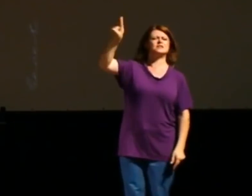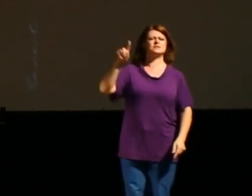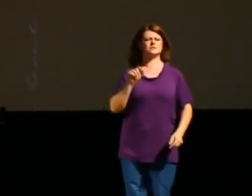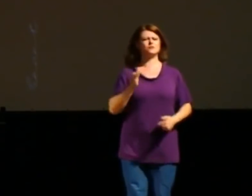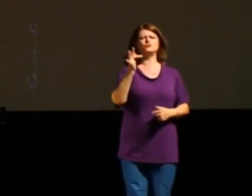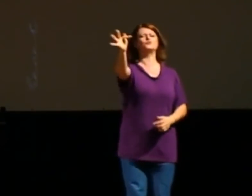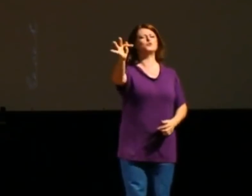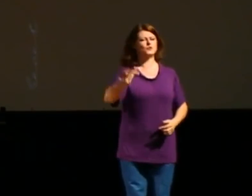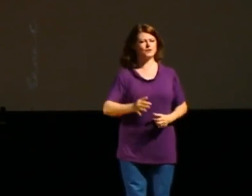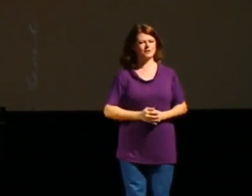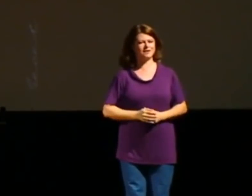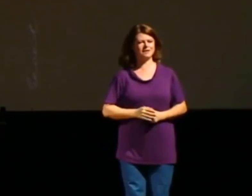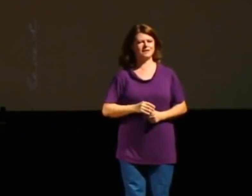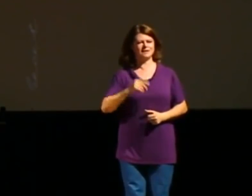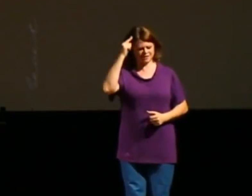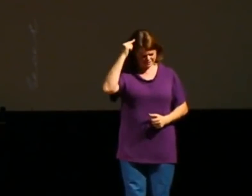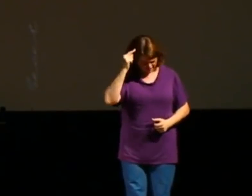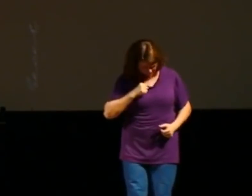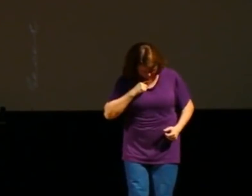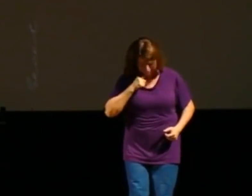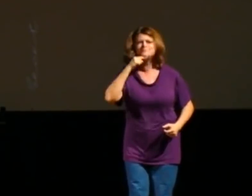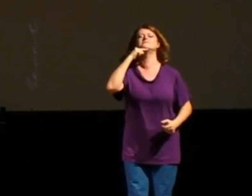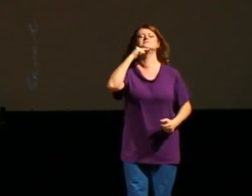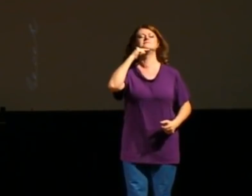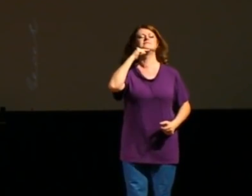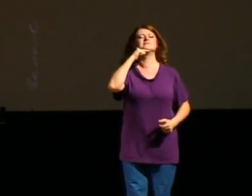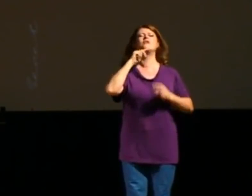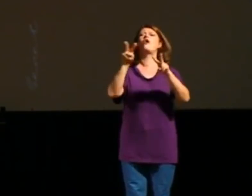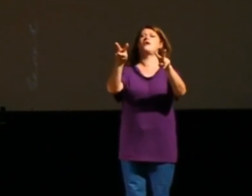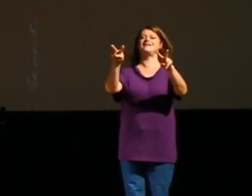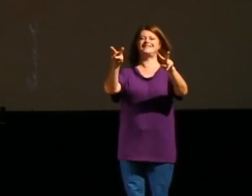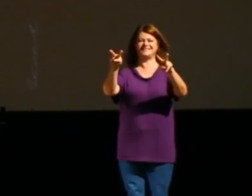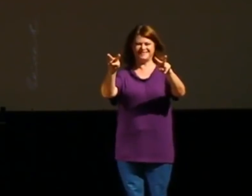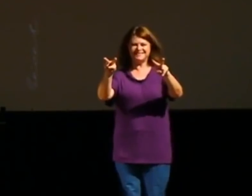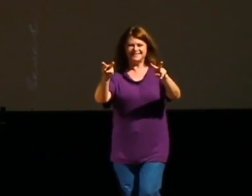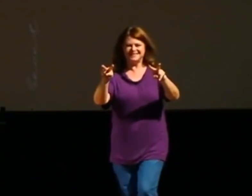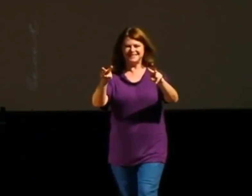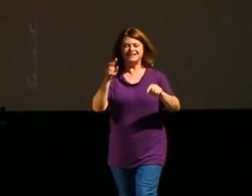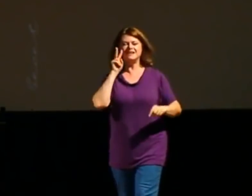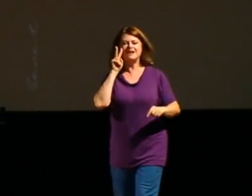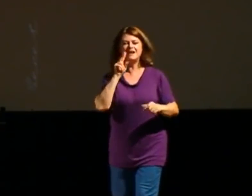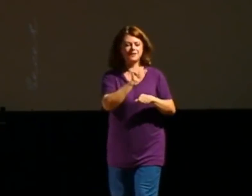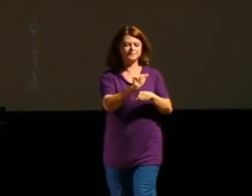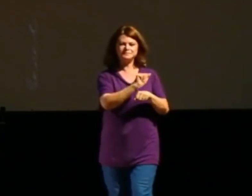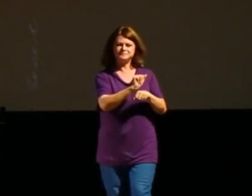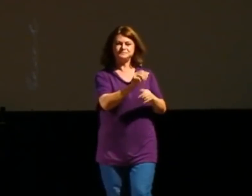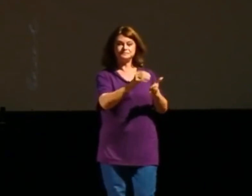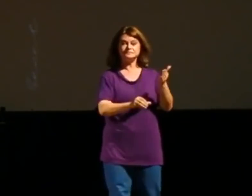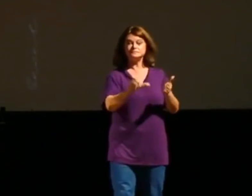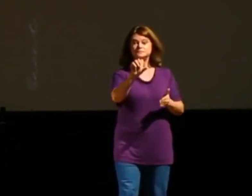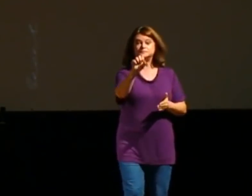nós vemos esse movimento Efatá, eu gosto de olhar para Abraão. Capítulo 8 do Evangelho de João, Jesus